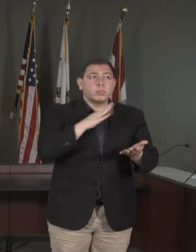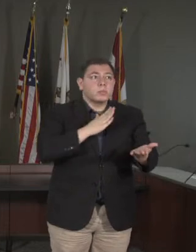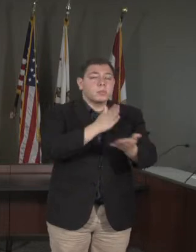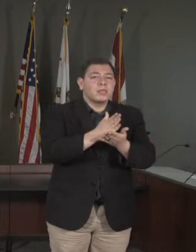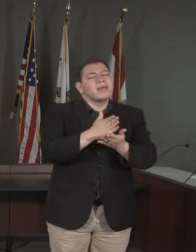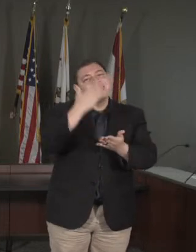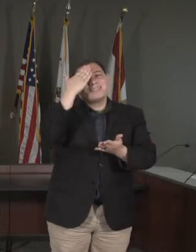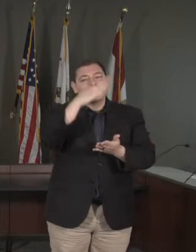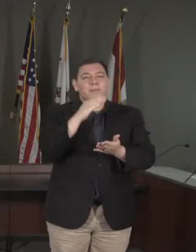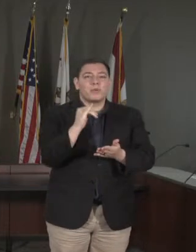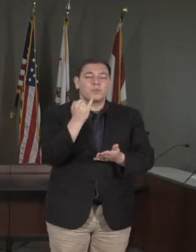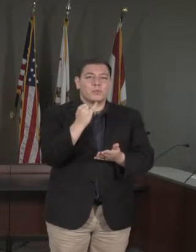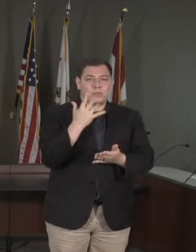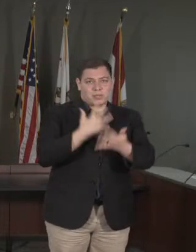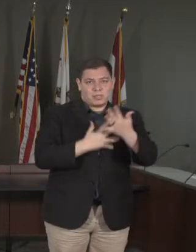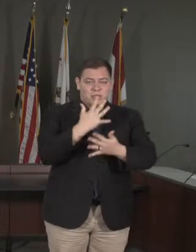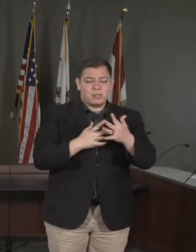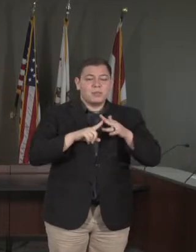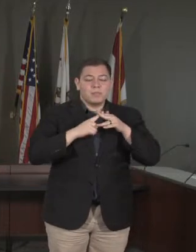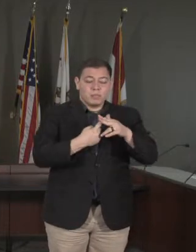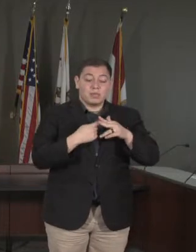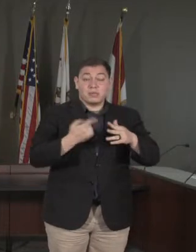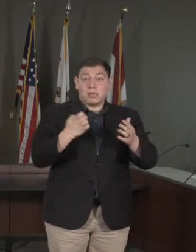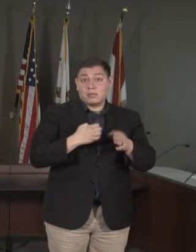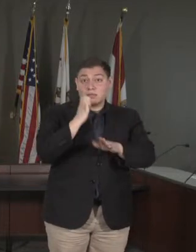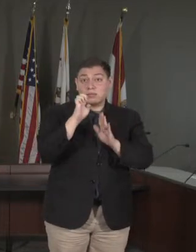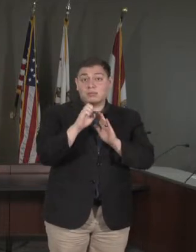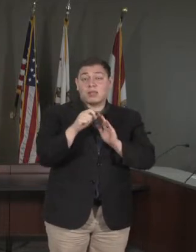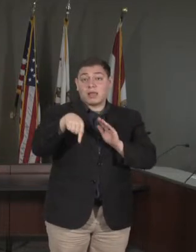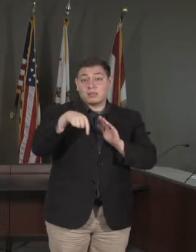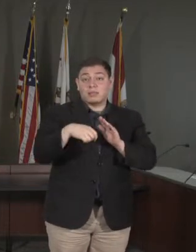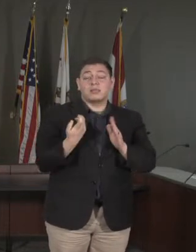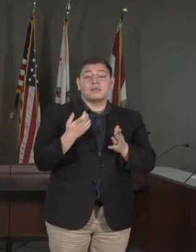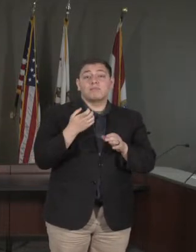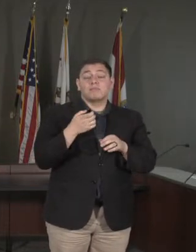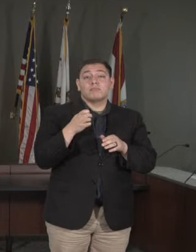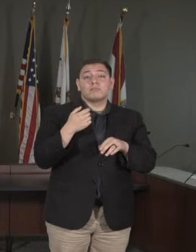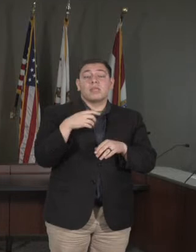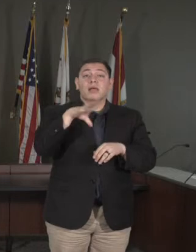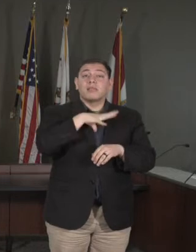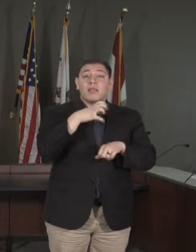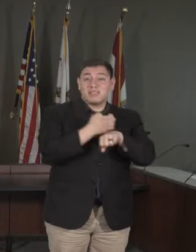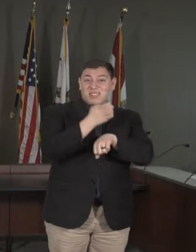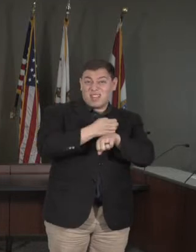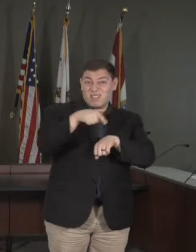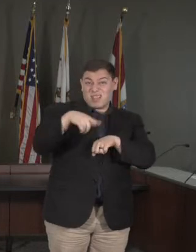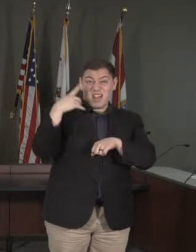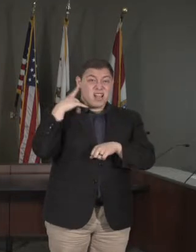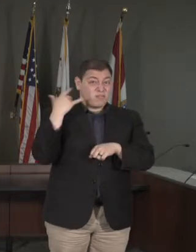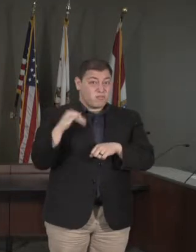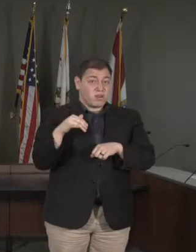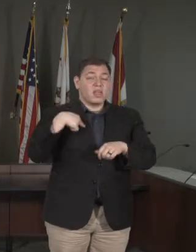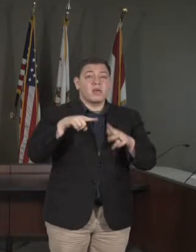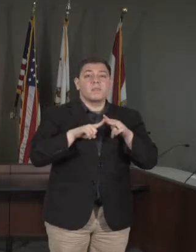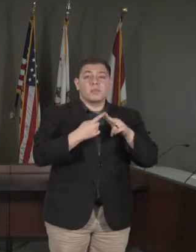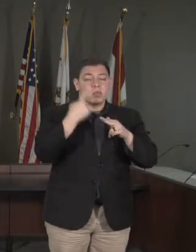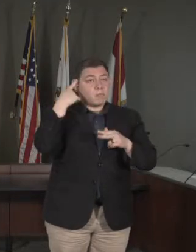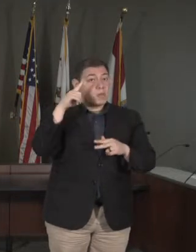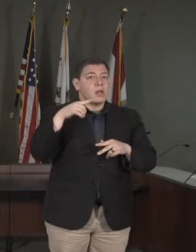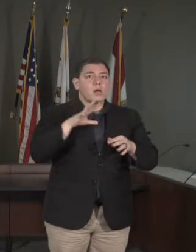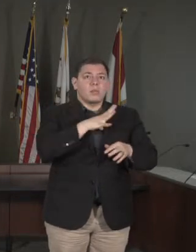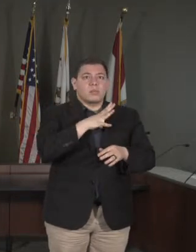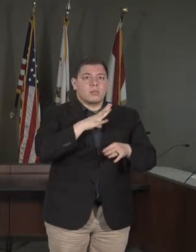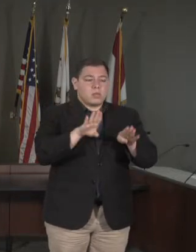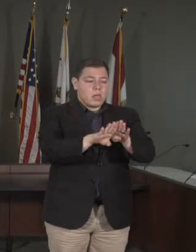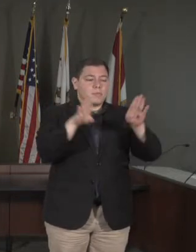en donde el estado de California estaremos en la reapertura del estado en general. Con este cambio estaremos haciendo una